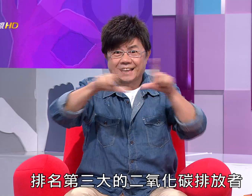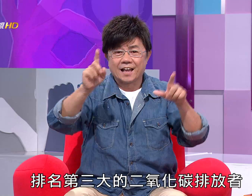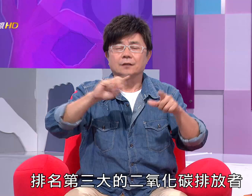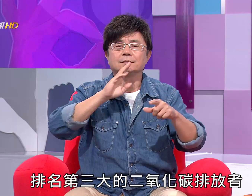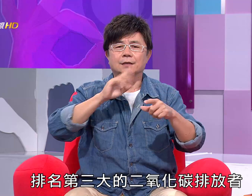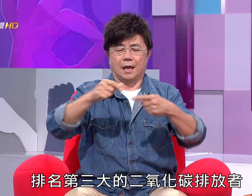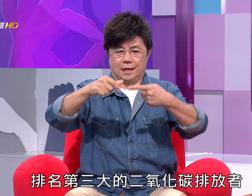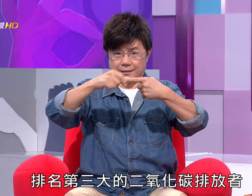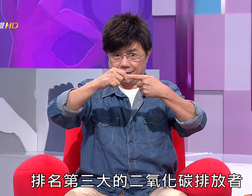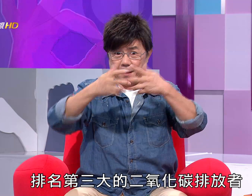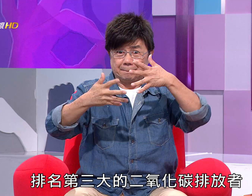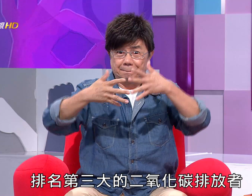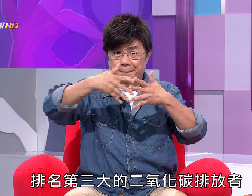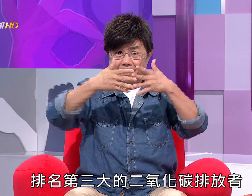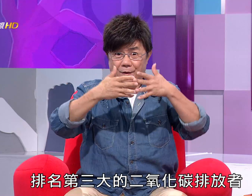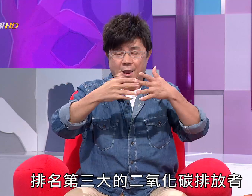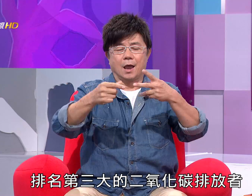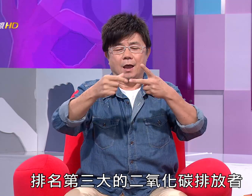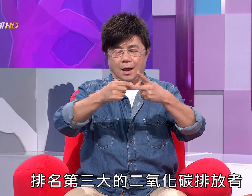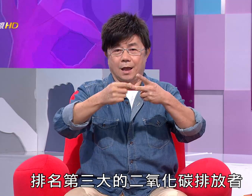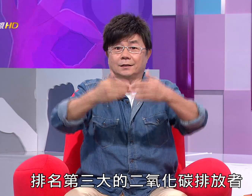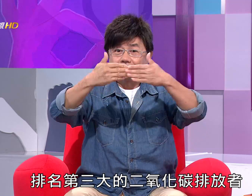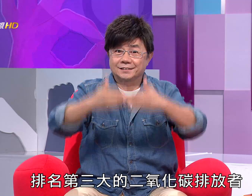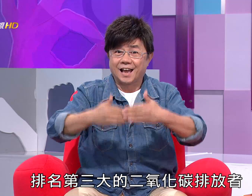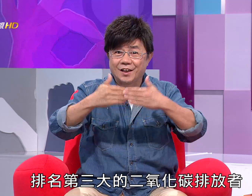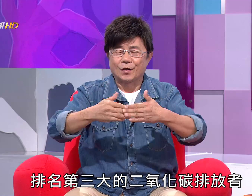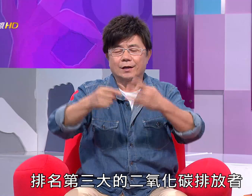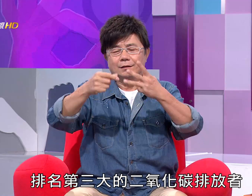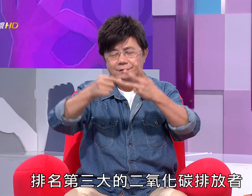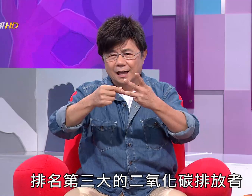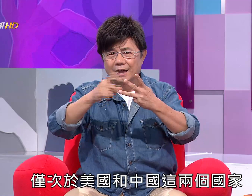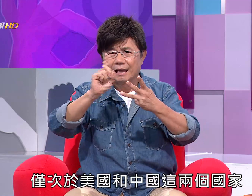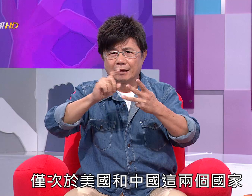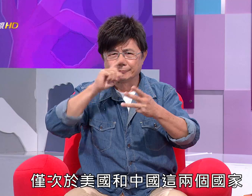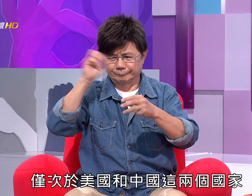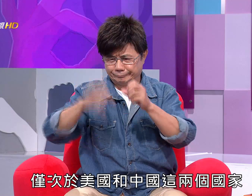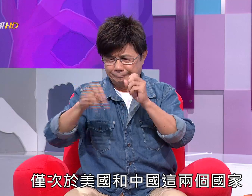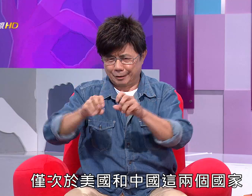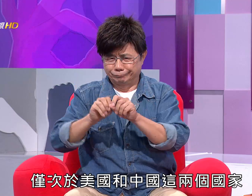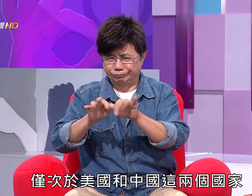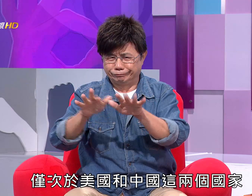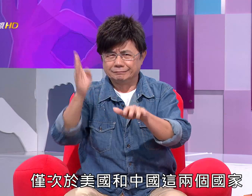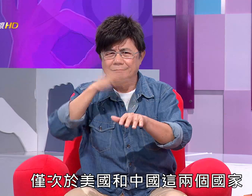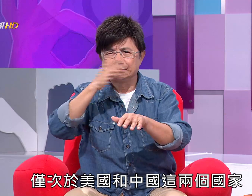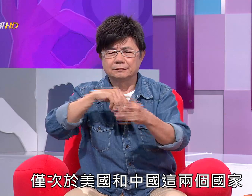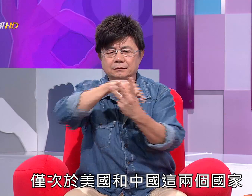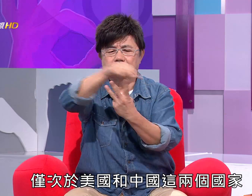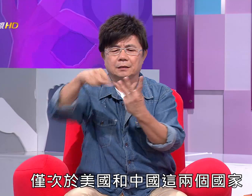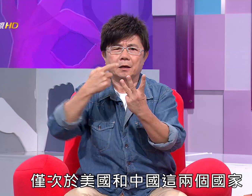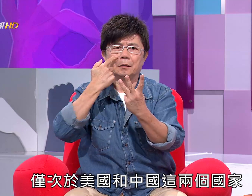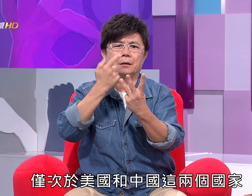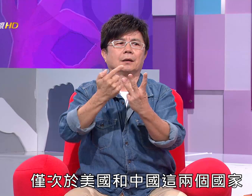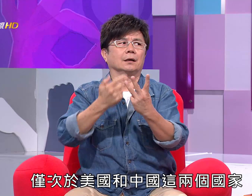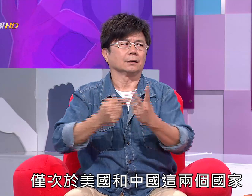名3大的二氧化碳排放者，仅次于美国和中国这两个国家